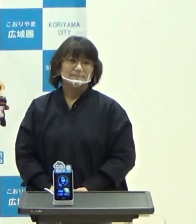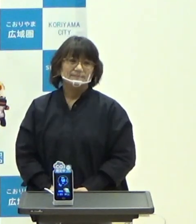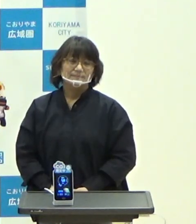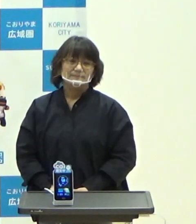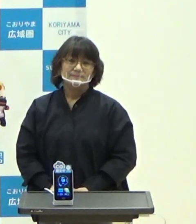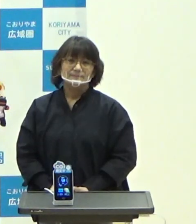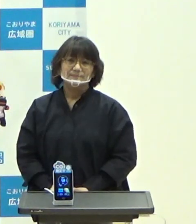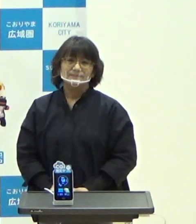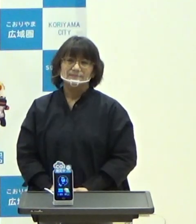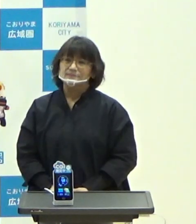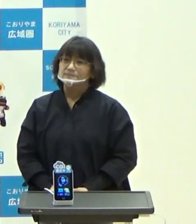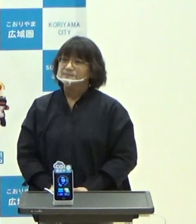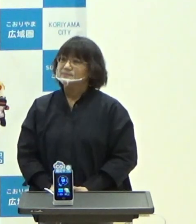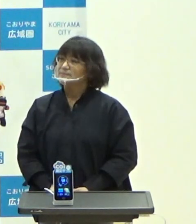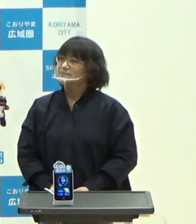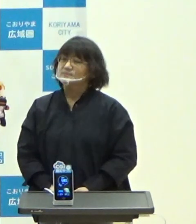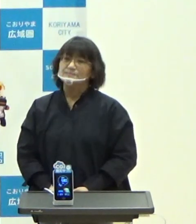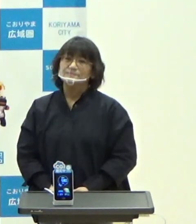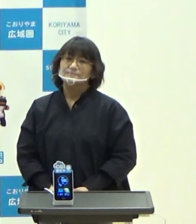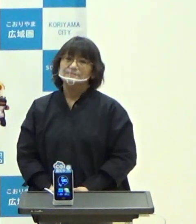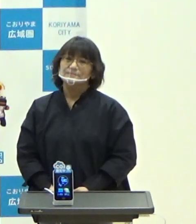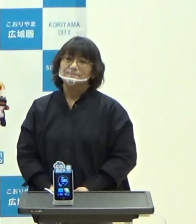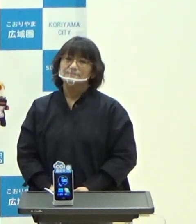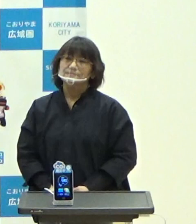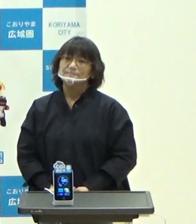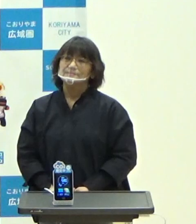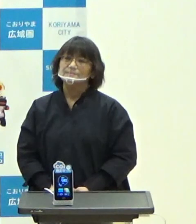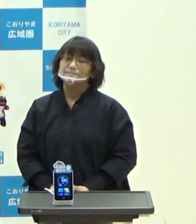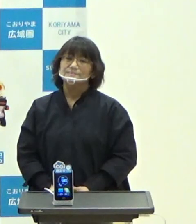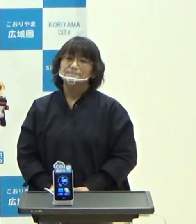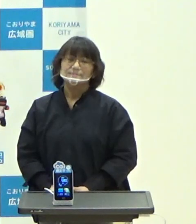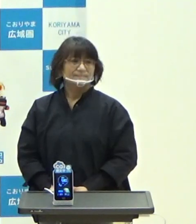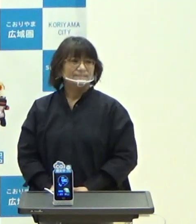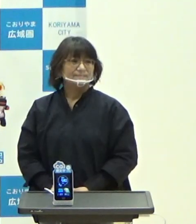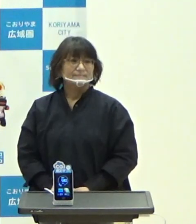ですか。その他記者の皆様からございますでしょうか。